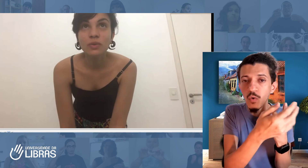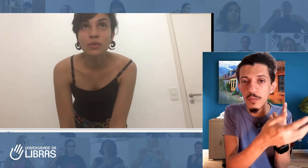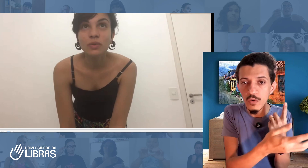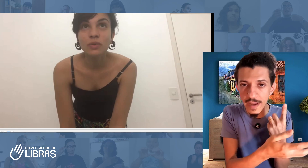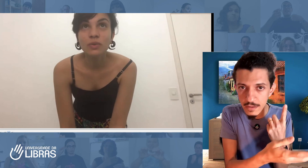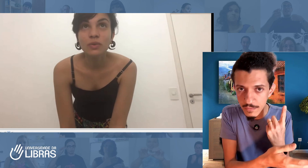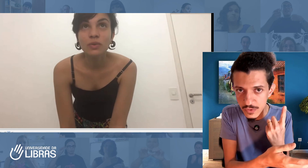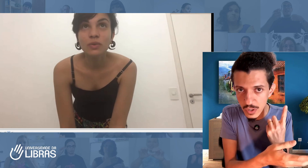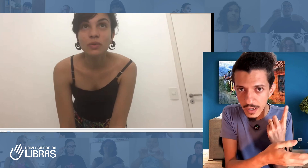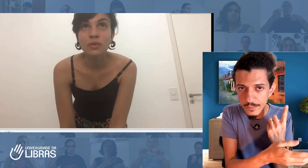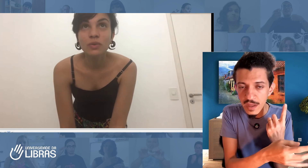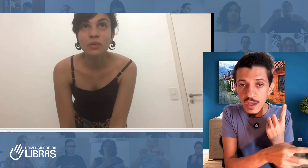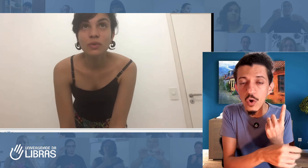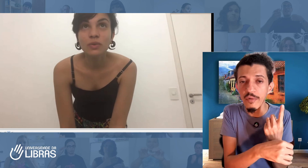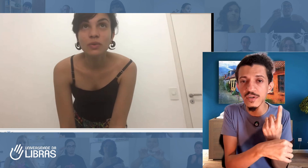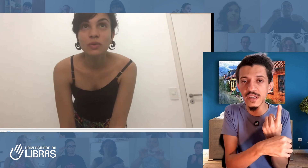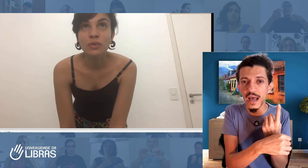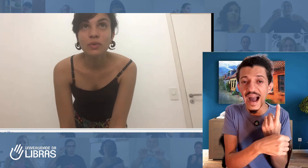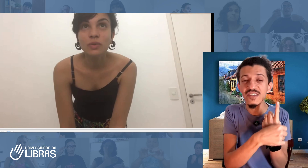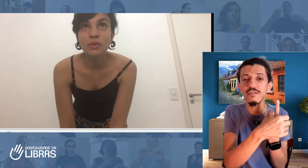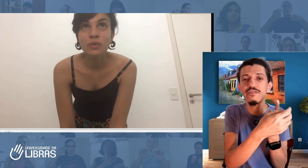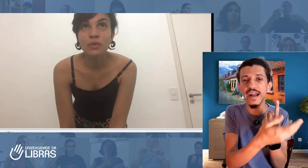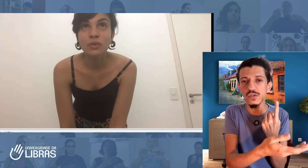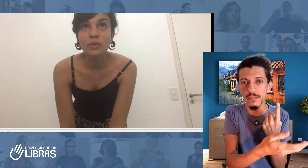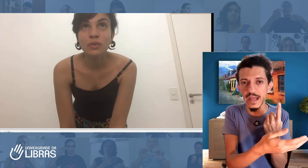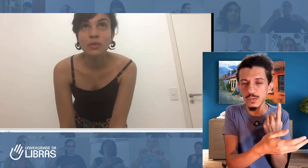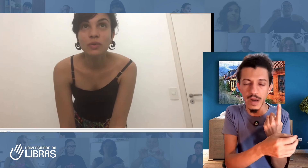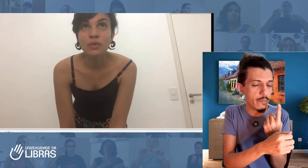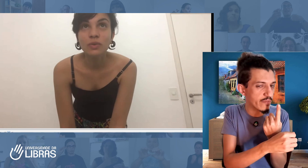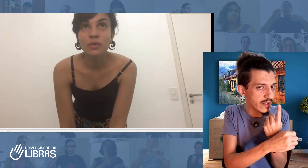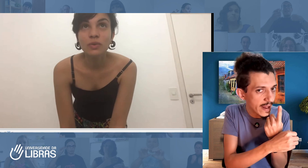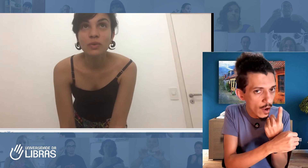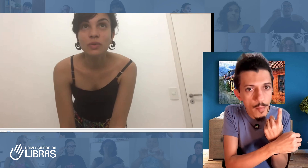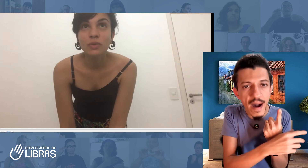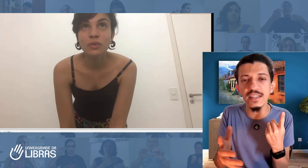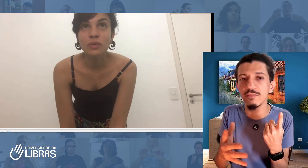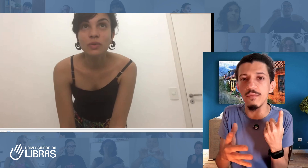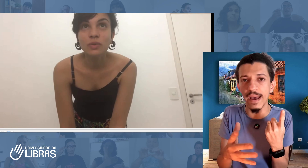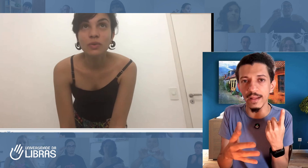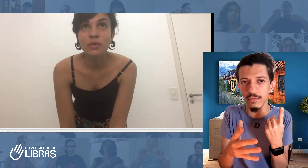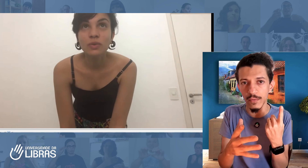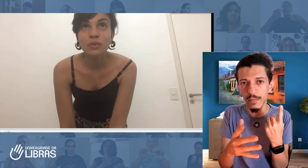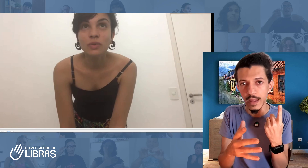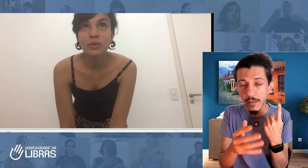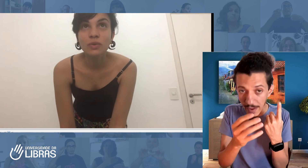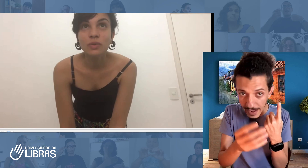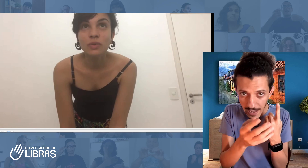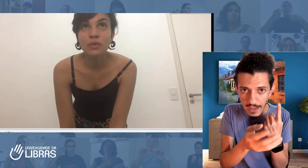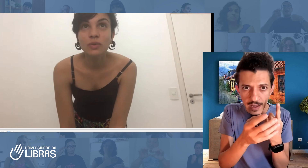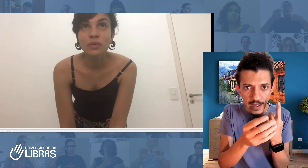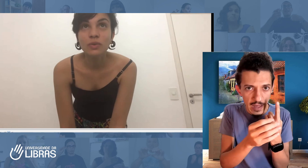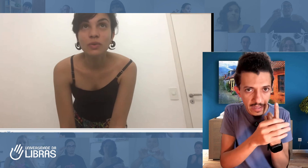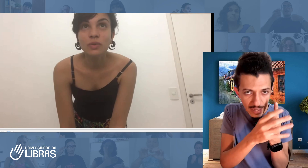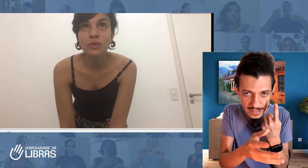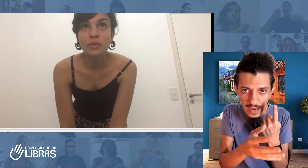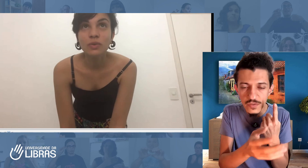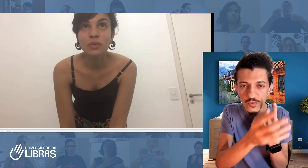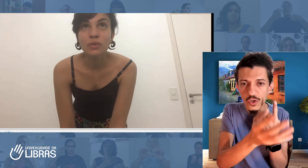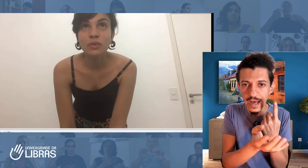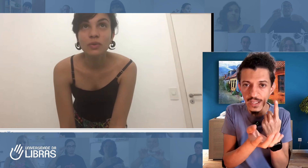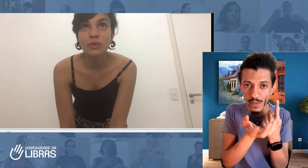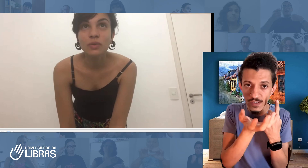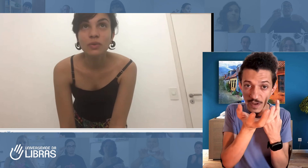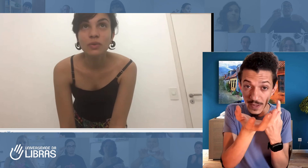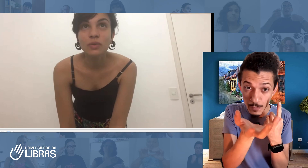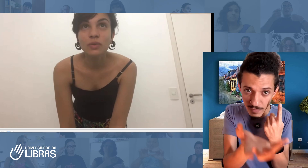explico como que o método funciona e como você ativar a sua mente para aproveitar ao máximo o método e para ele, em detalhes,